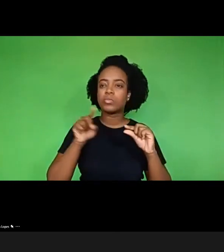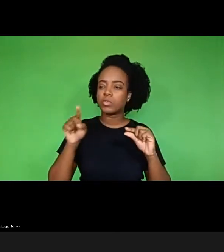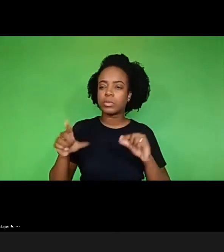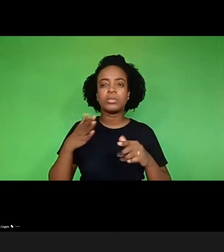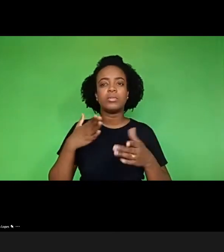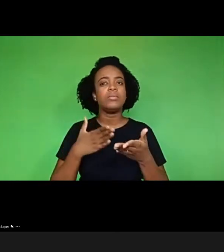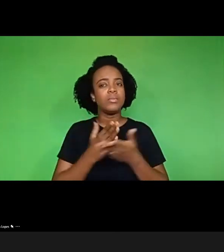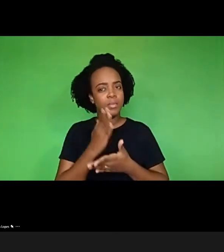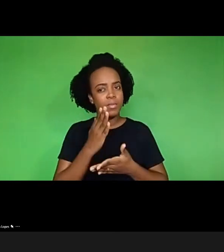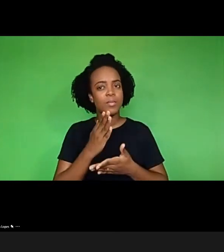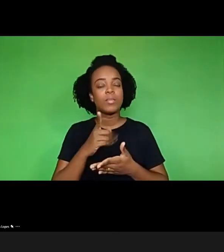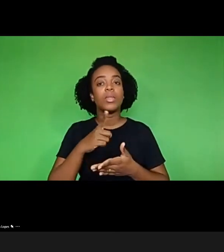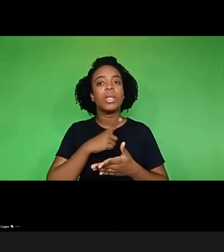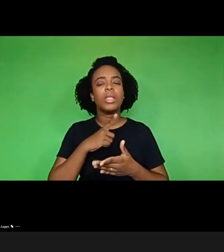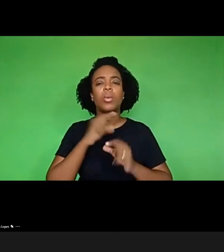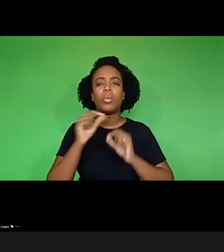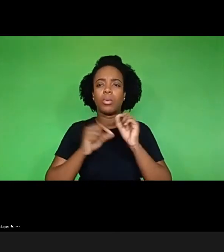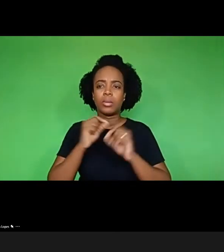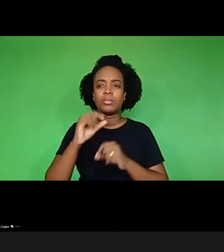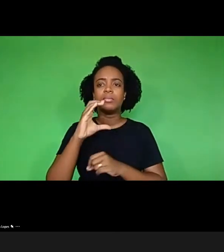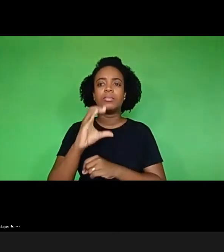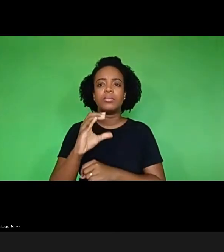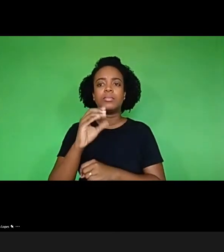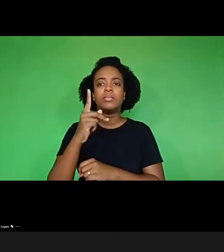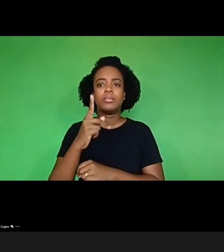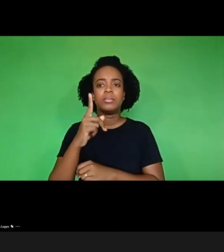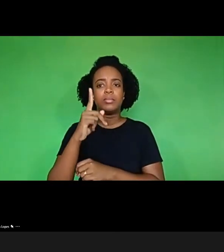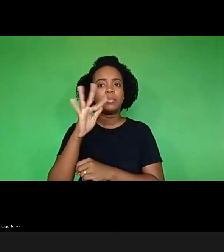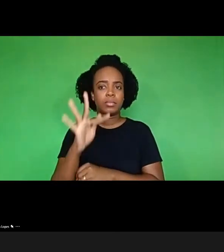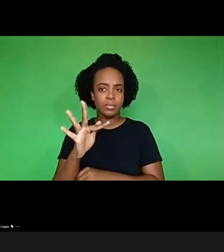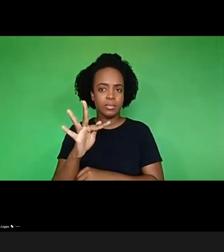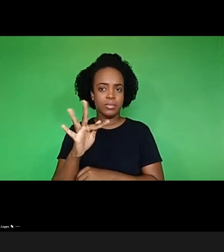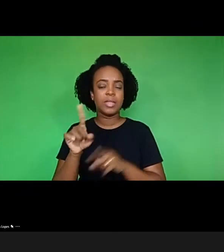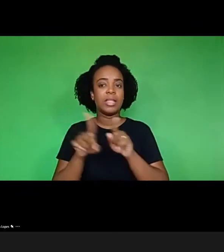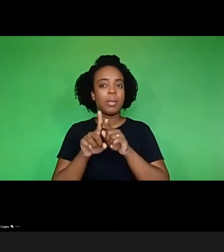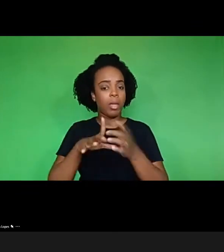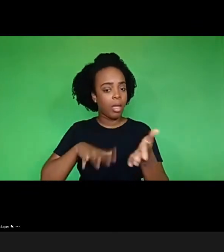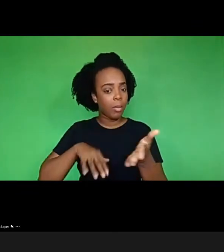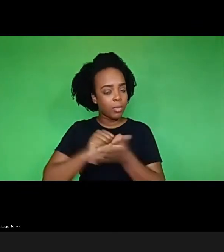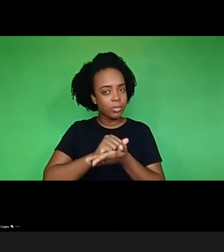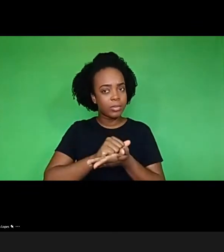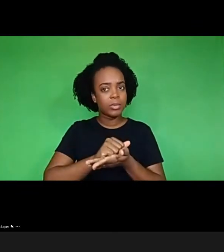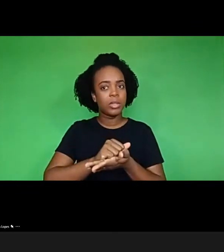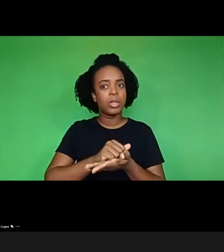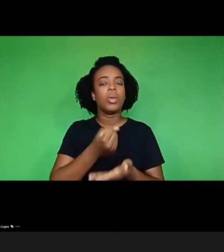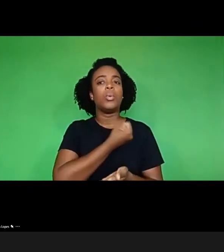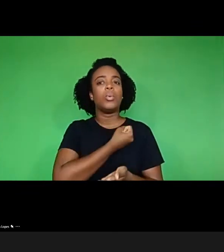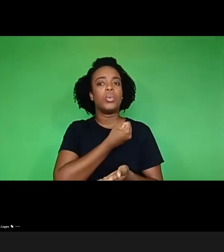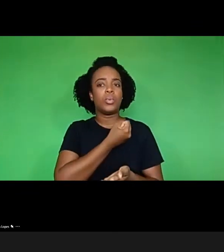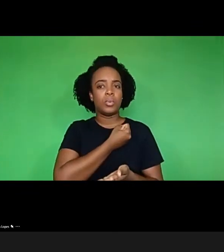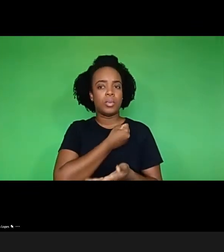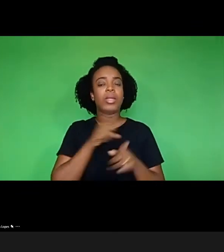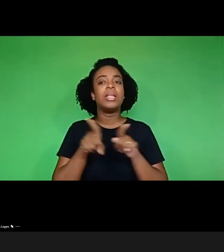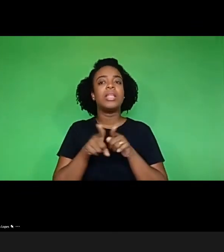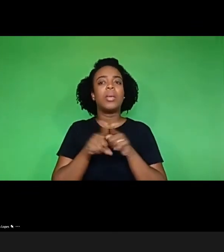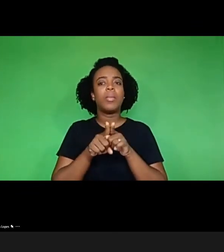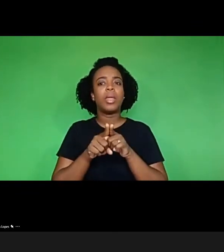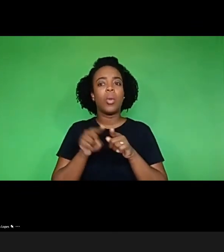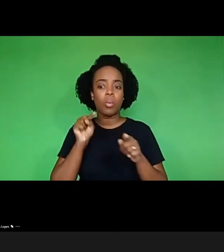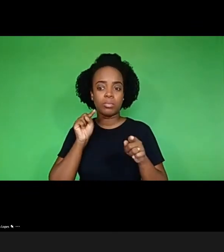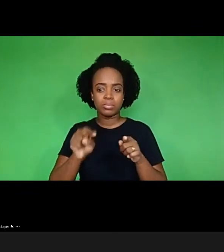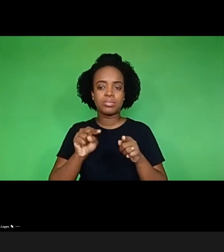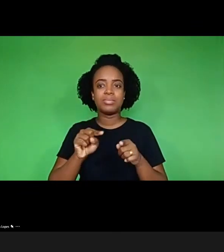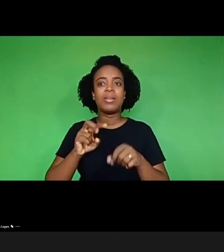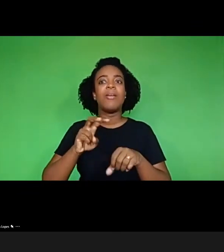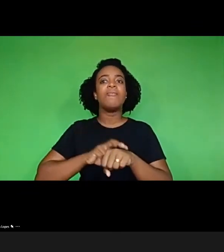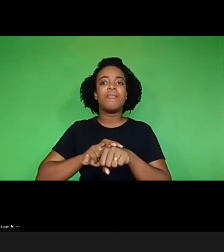o CPF, a matrícula e um botão verde dizendo assim, recuperar minha senha. Então, você